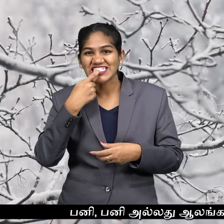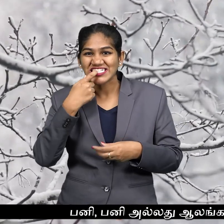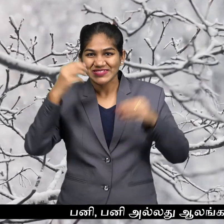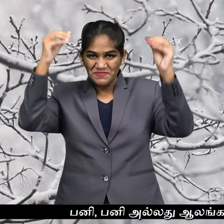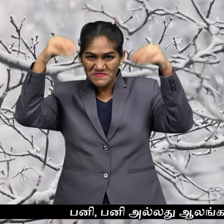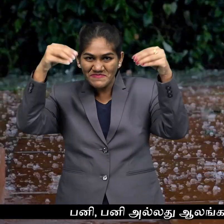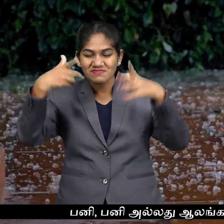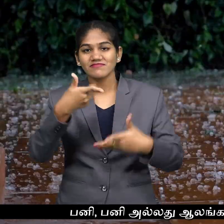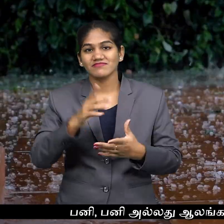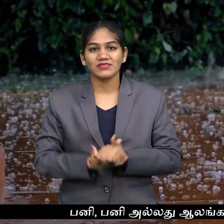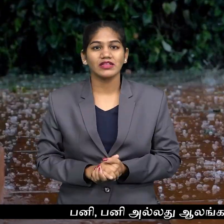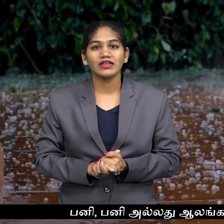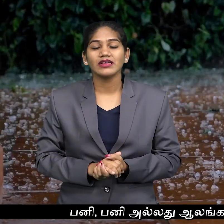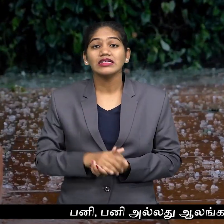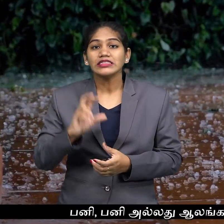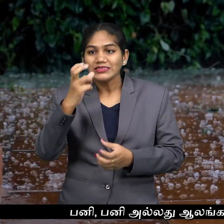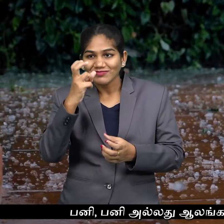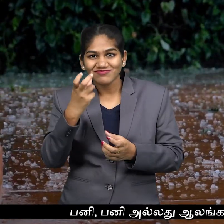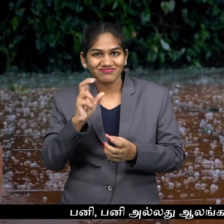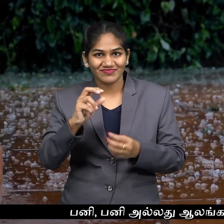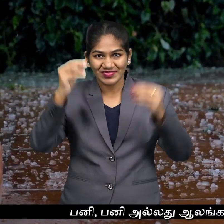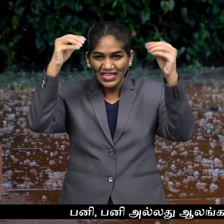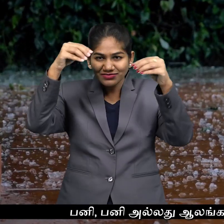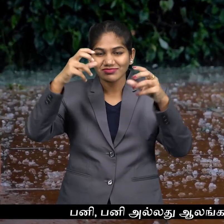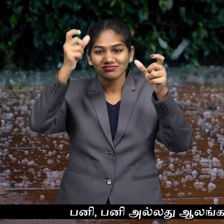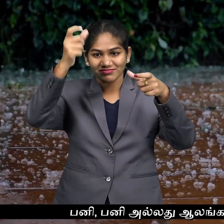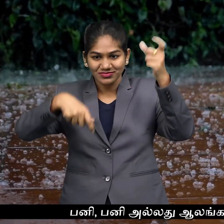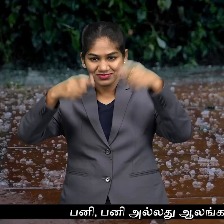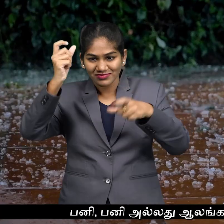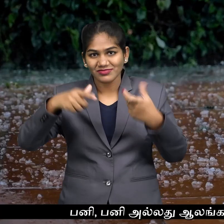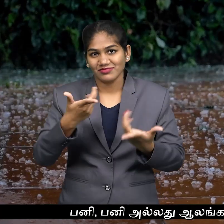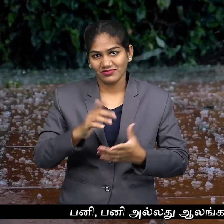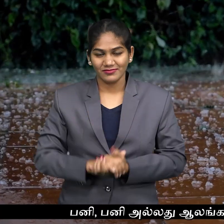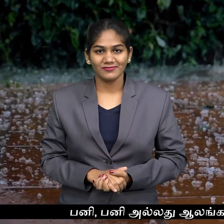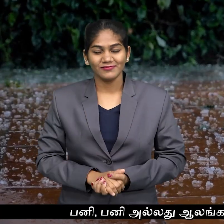பனி அல்லது ஆலங்கட்டி வடிவில் மழைப்பொழிவு ஏற்படலாம்.